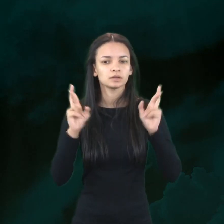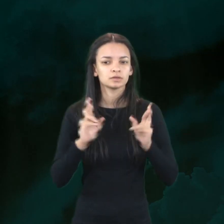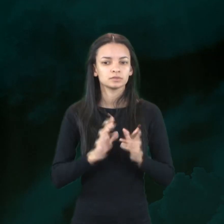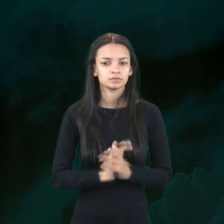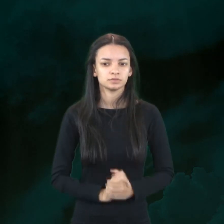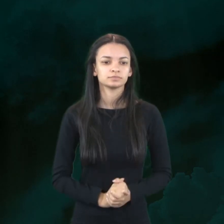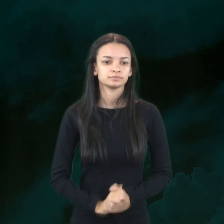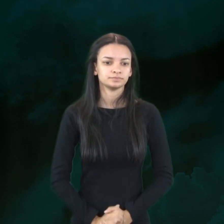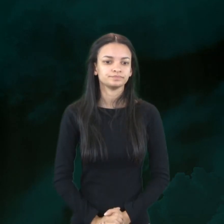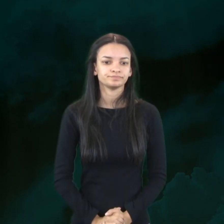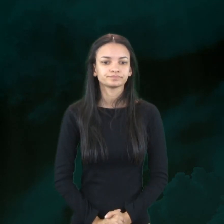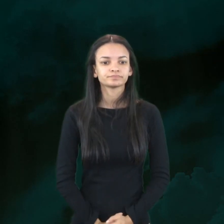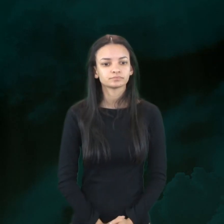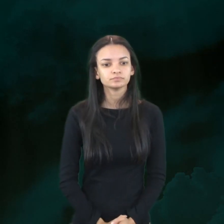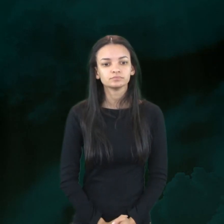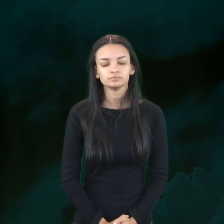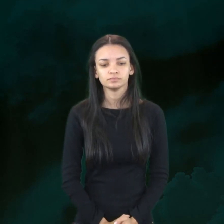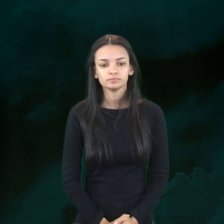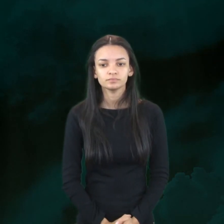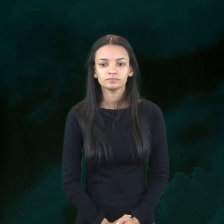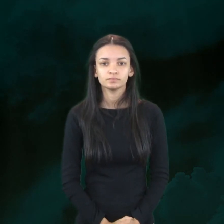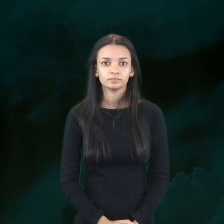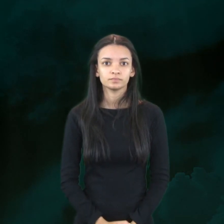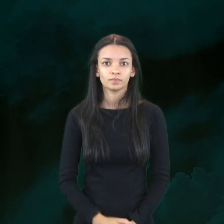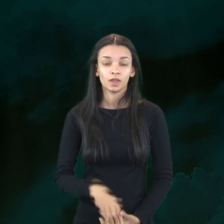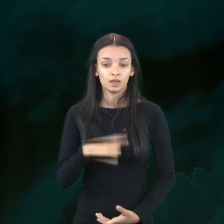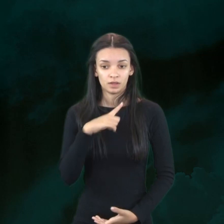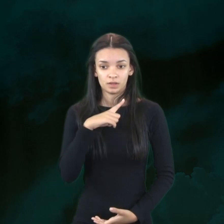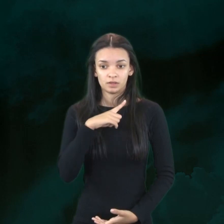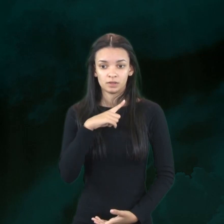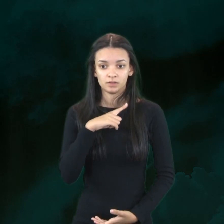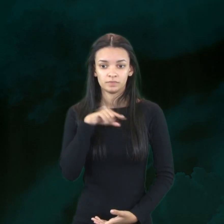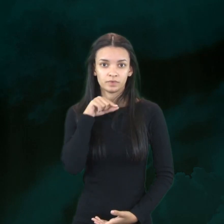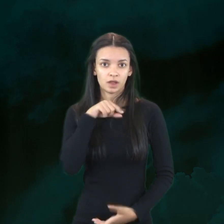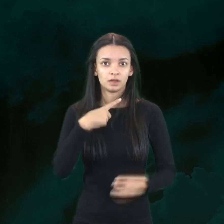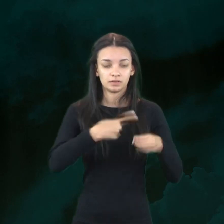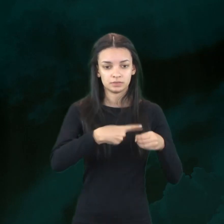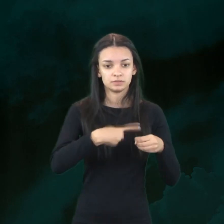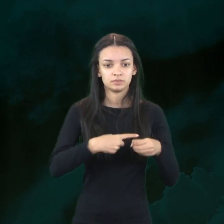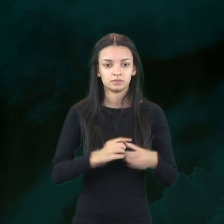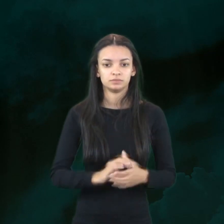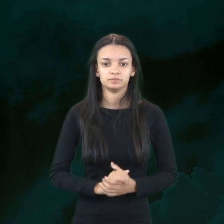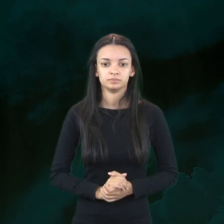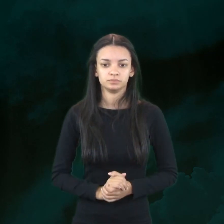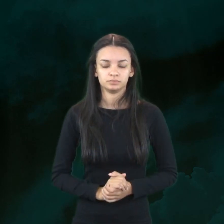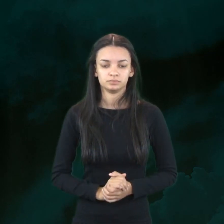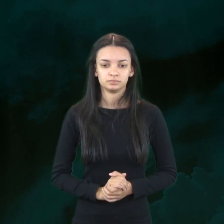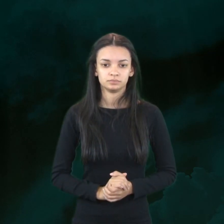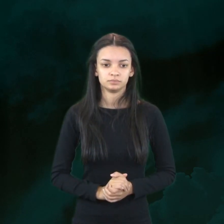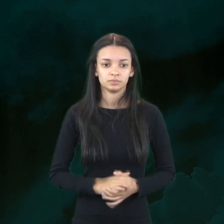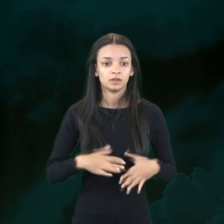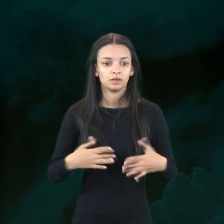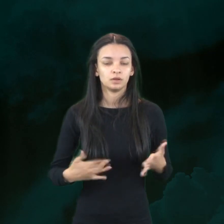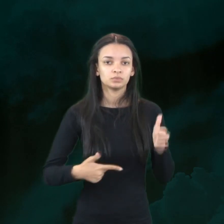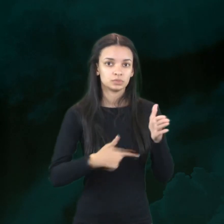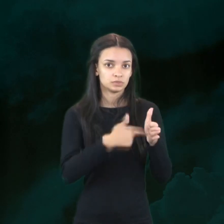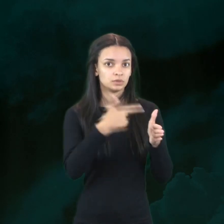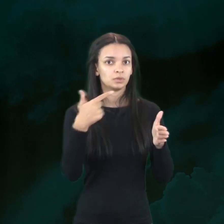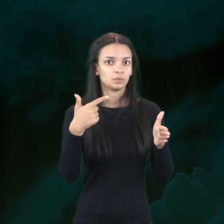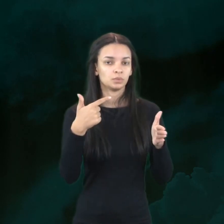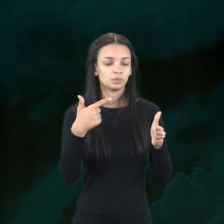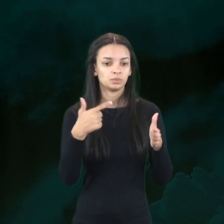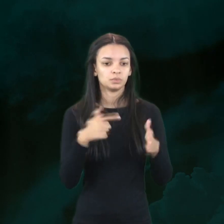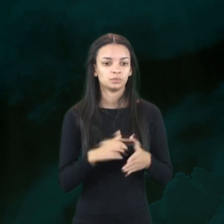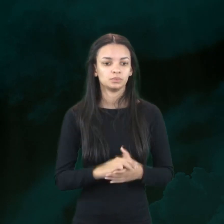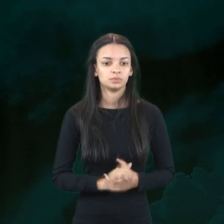já entre eles. Houve uma grande repercussão ali na região. Aí, no segundo item, né,